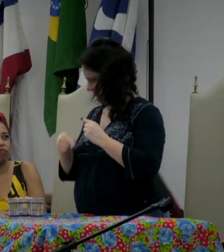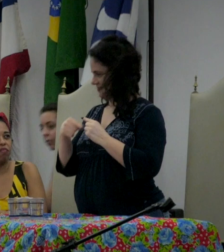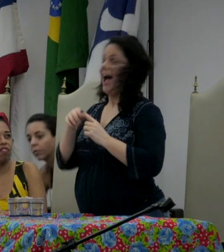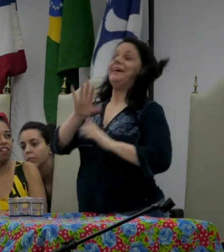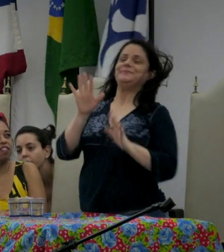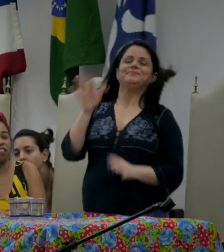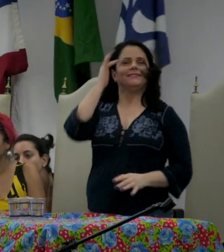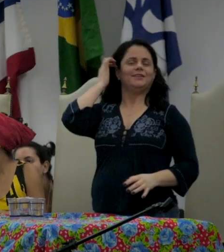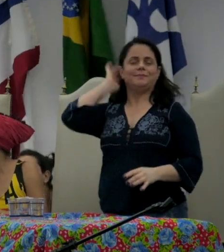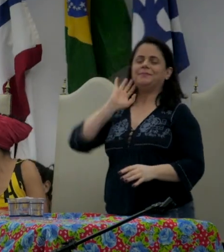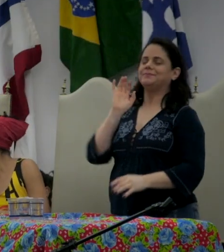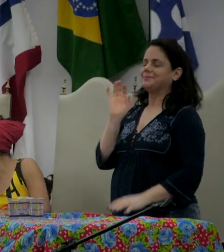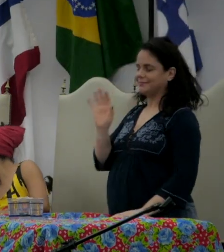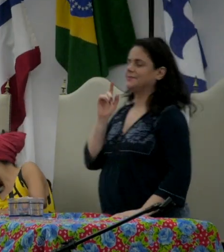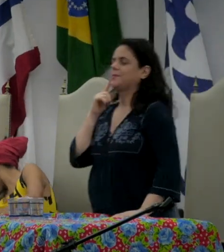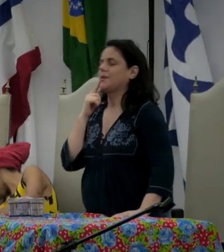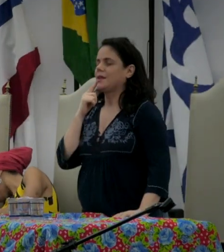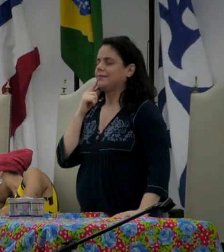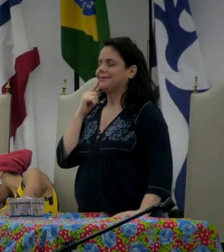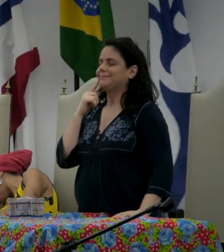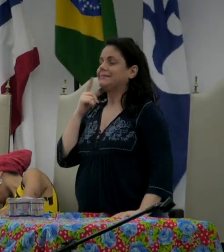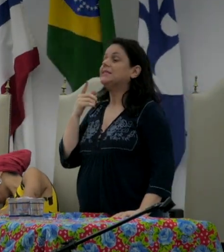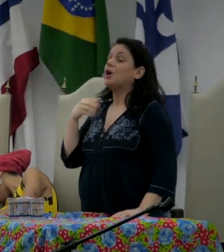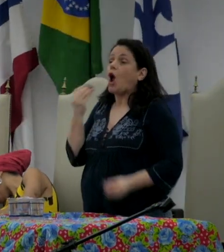deixa eu lembrar. Ah, ok.